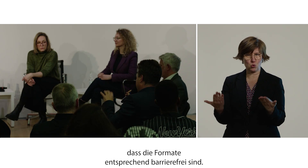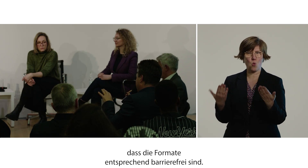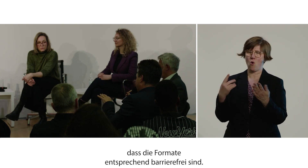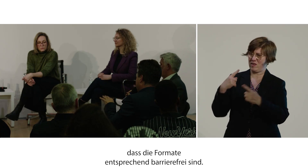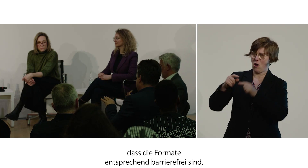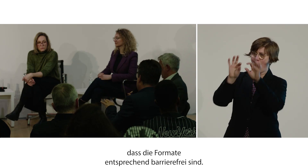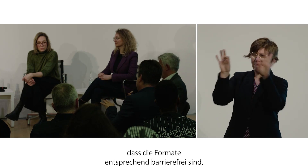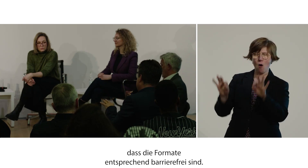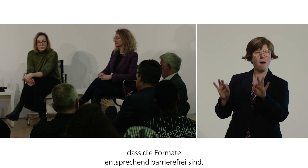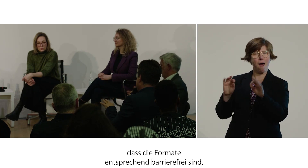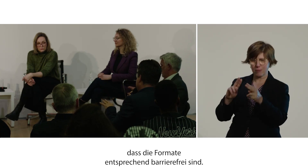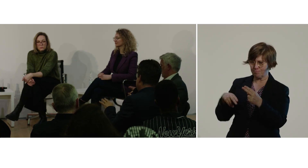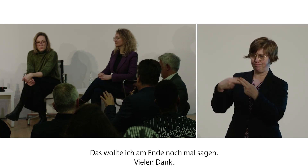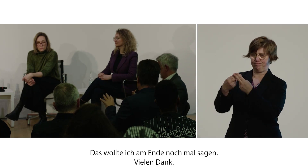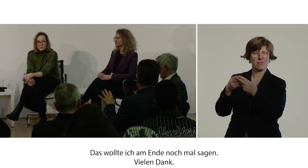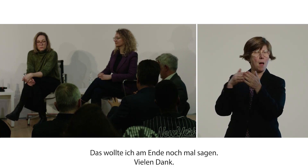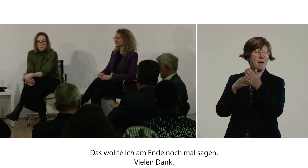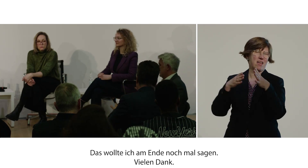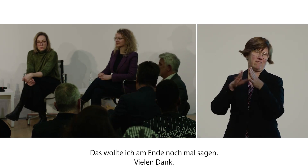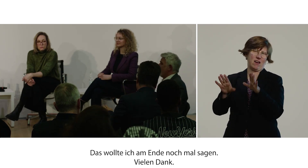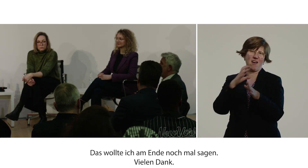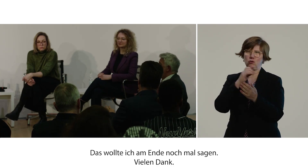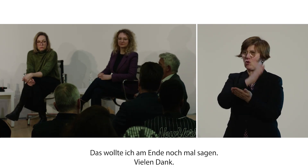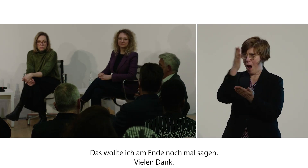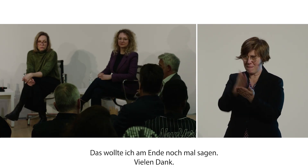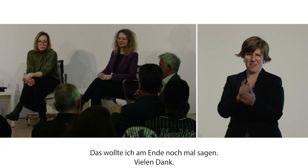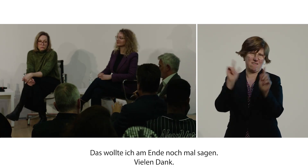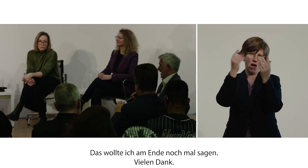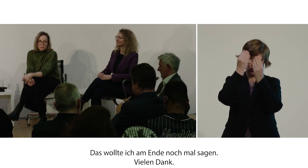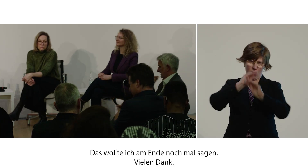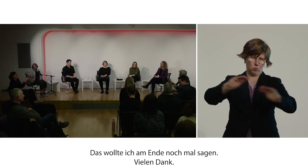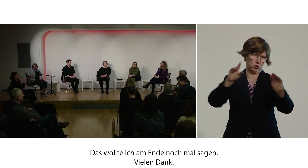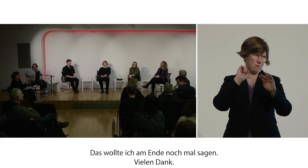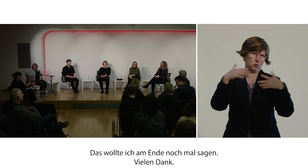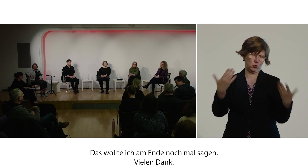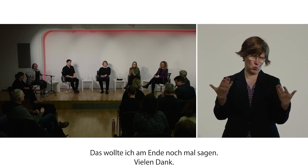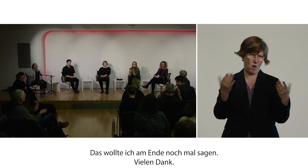dass die Formate entsprechend barrierefrei sind. Das wollte ich am Ende dieser Veranstaltung noch mal sagen. Vielen Dank.